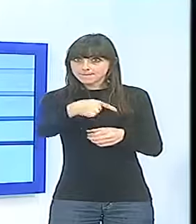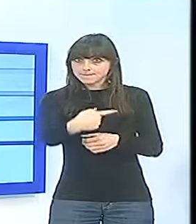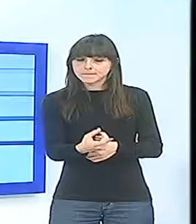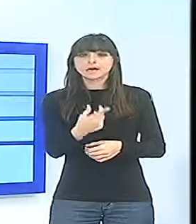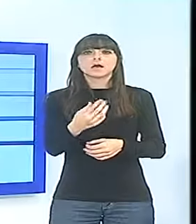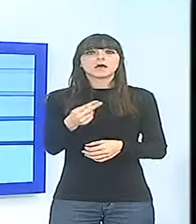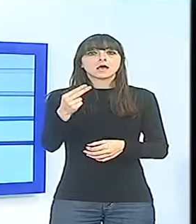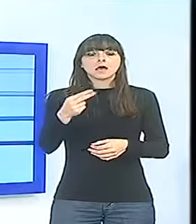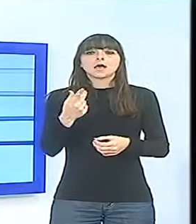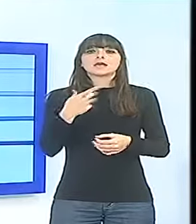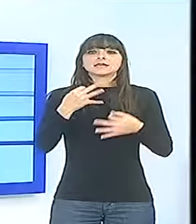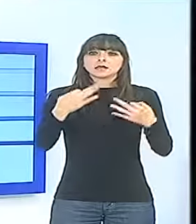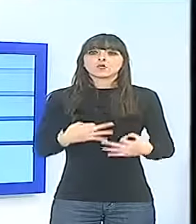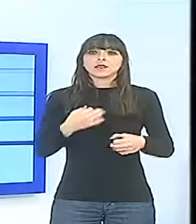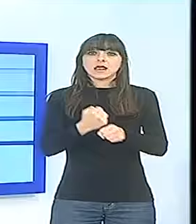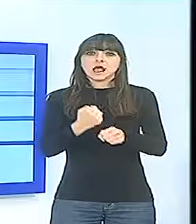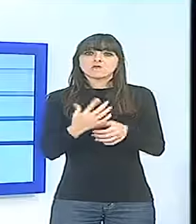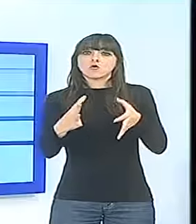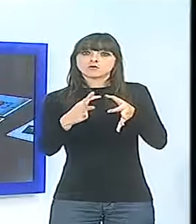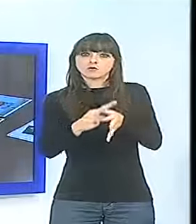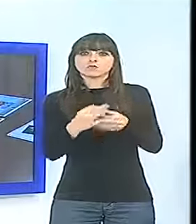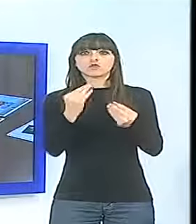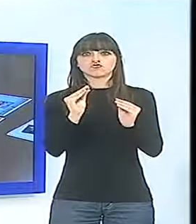dedicata a sicurezza sul lavoro e giovani.